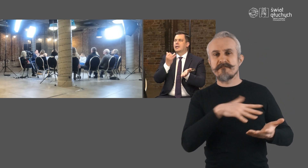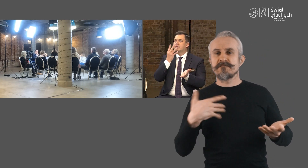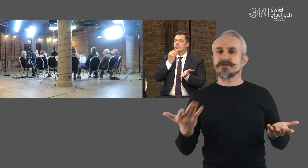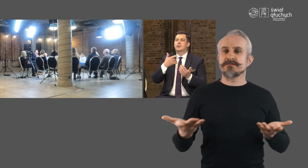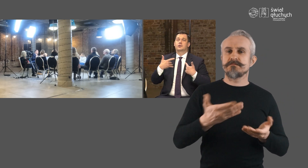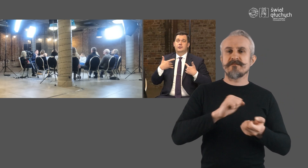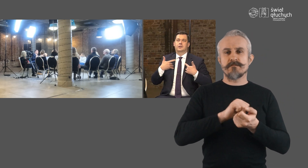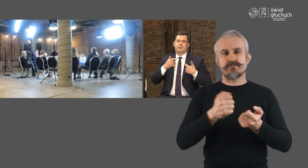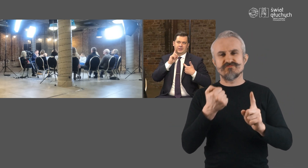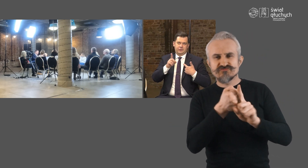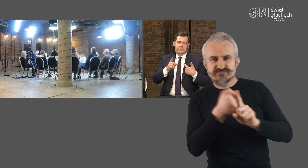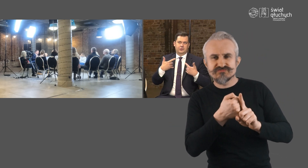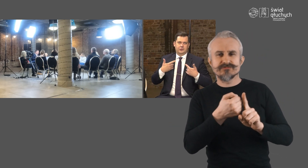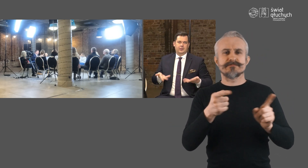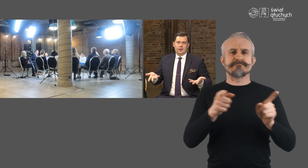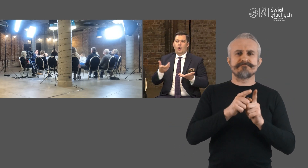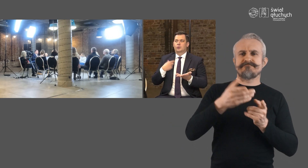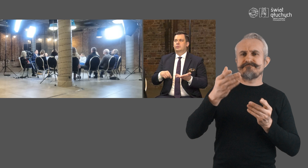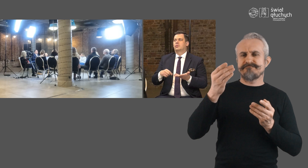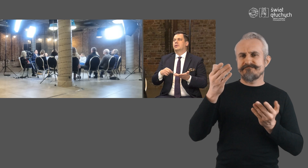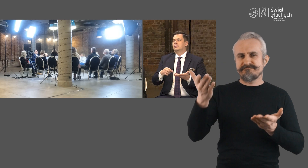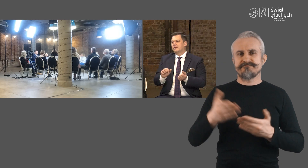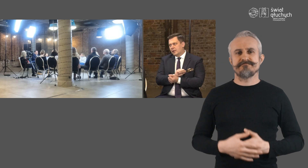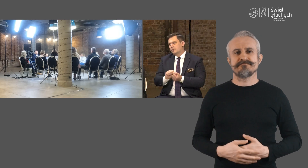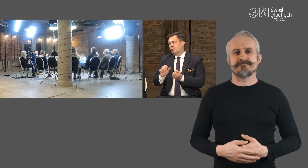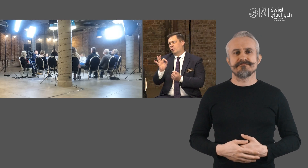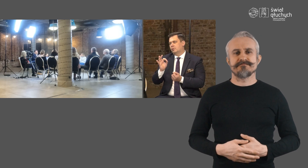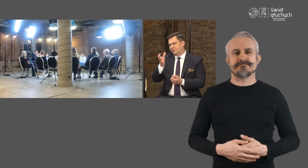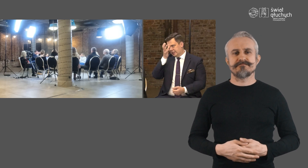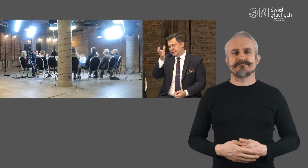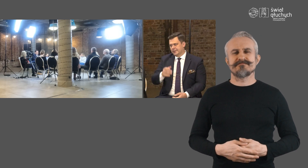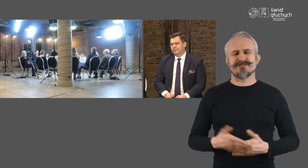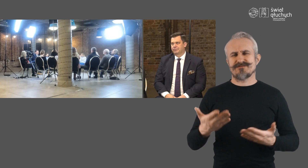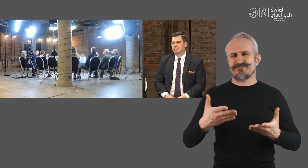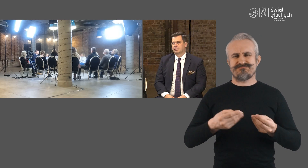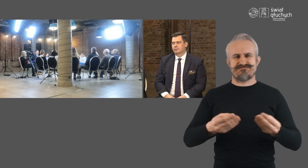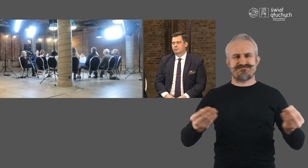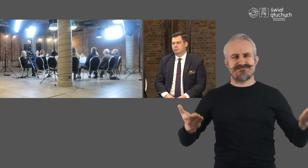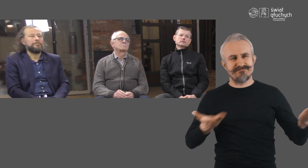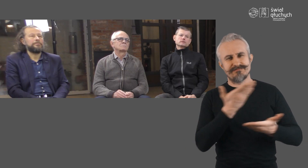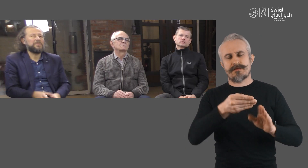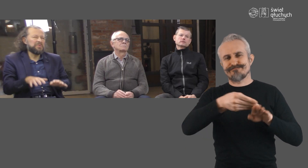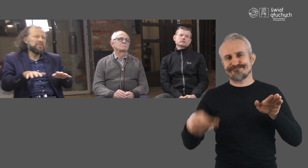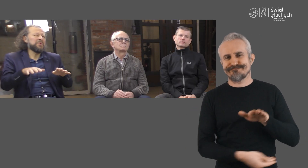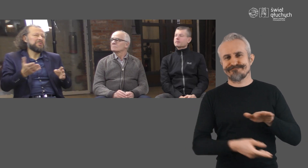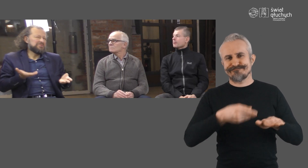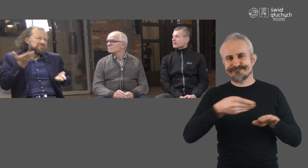pokazać, jak wygląda życie, prawdziwe życie osób, które walczą o wiedzę, nie?